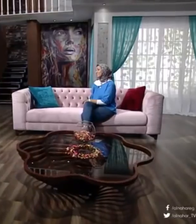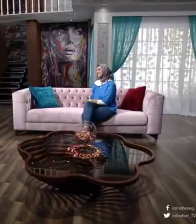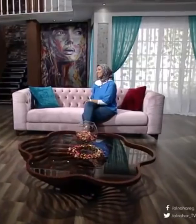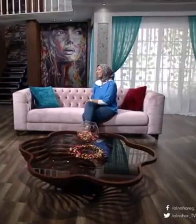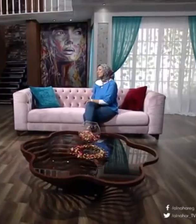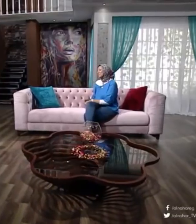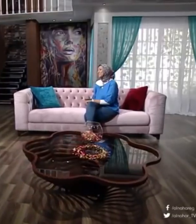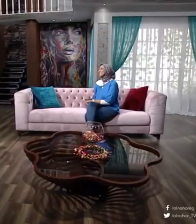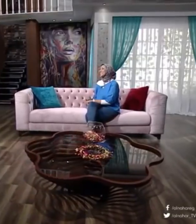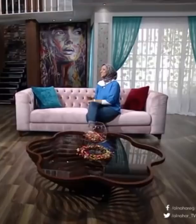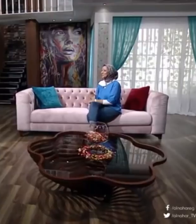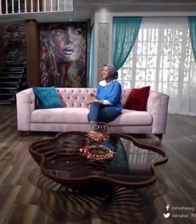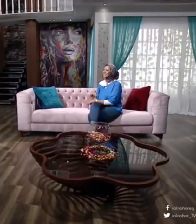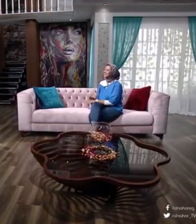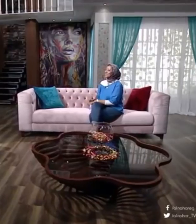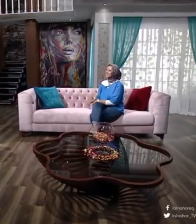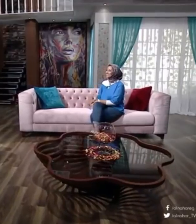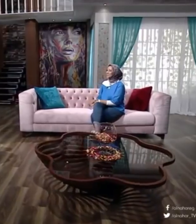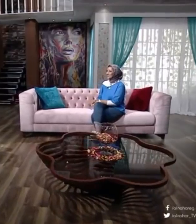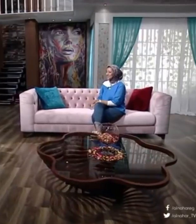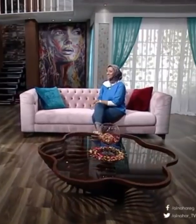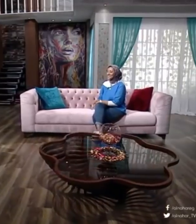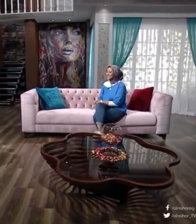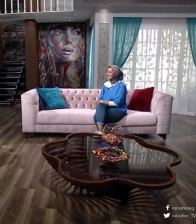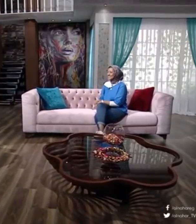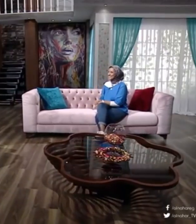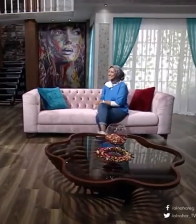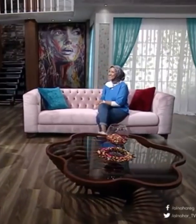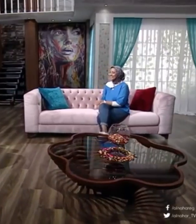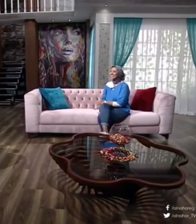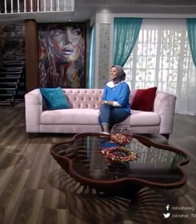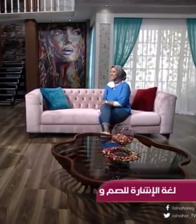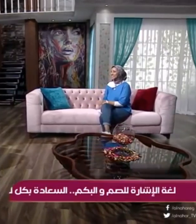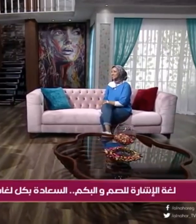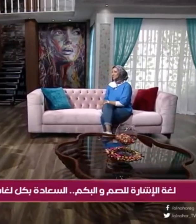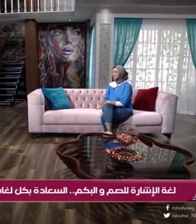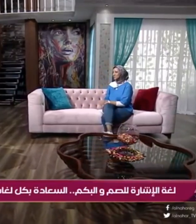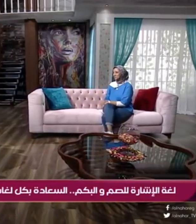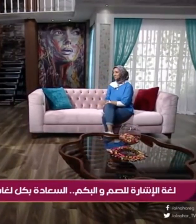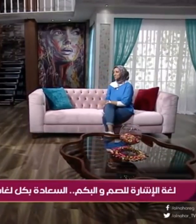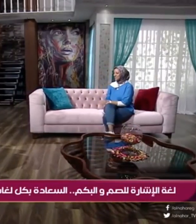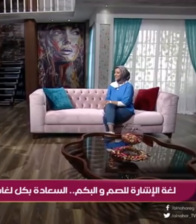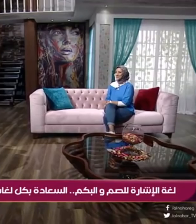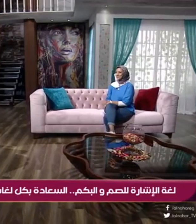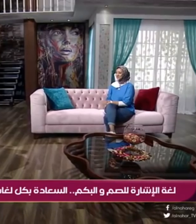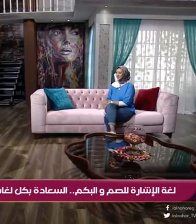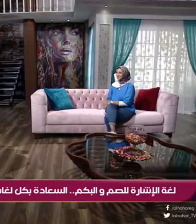مصرة بنحبه. او بعشقه، فانا كنت مصرة اعمل الاغنية دي مخصوص علشان اهداء ليه يعني. طب اسمعها. في حد